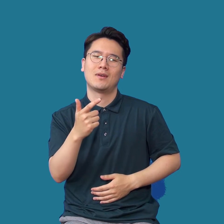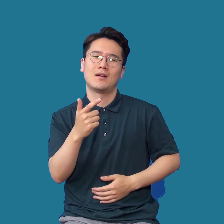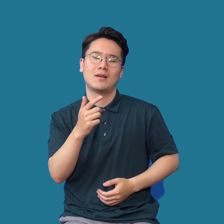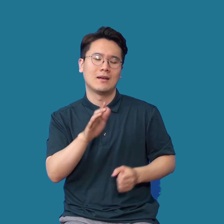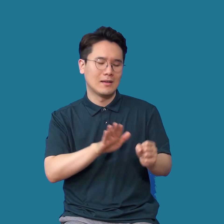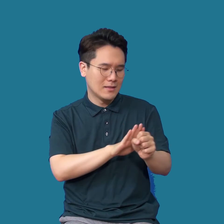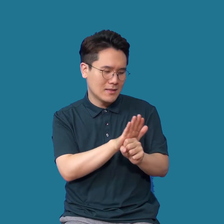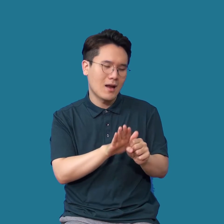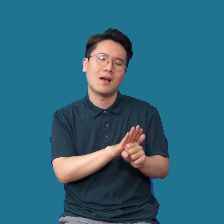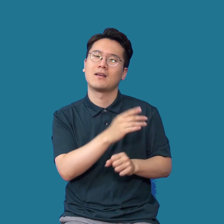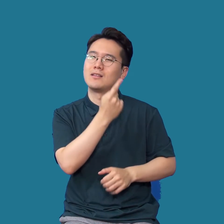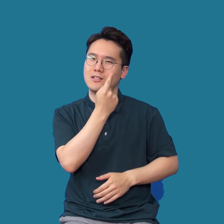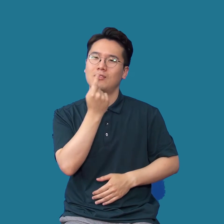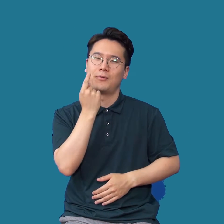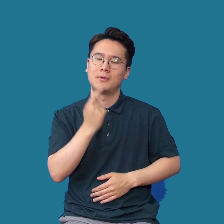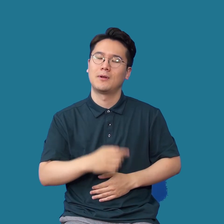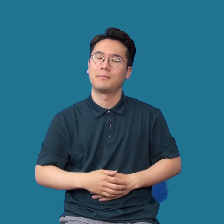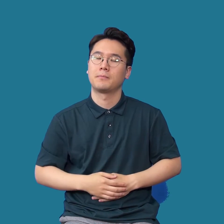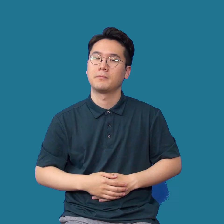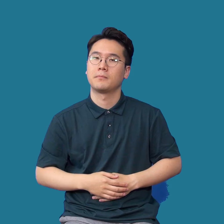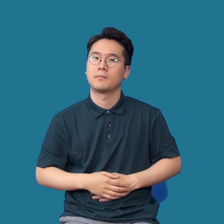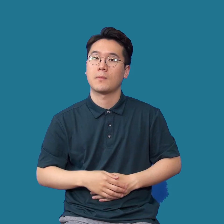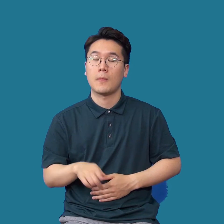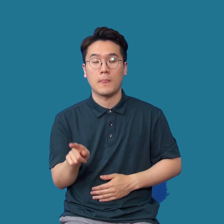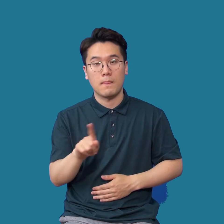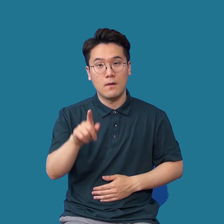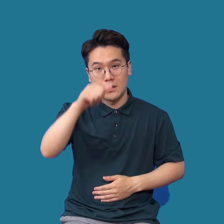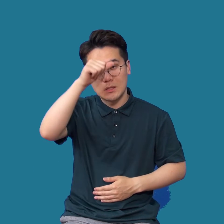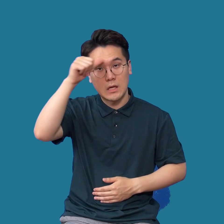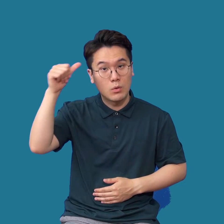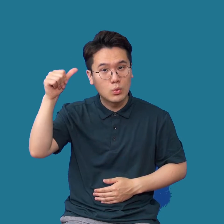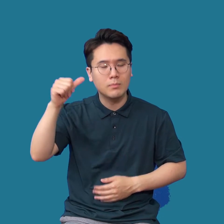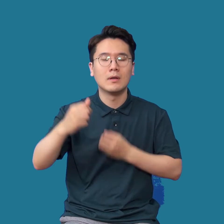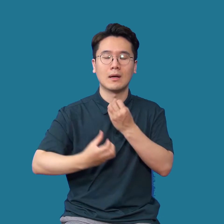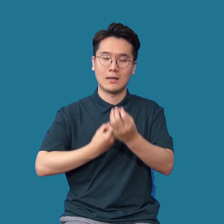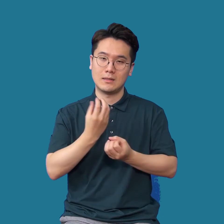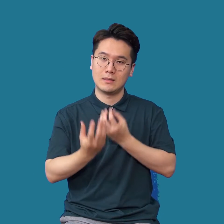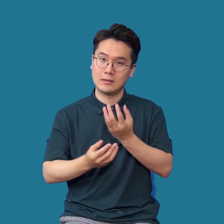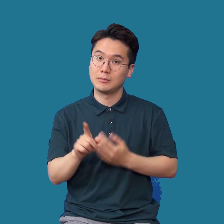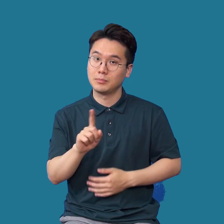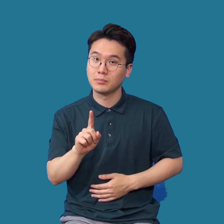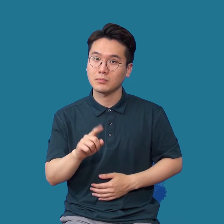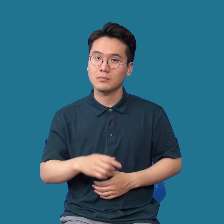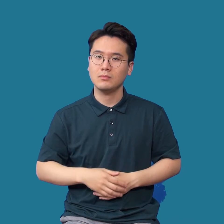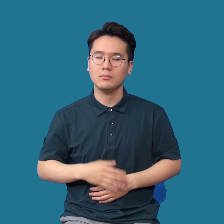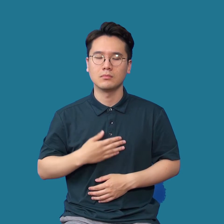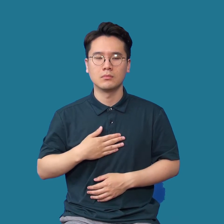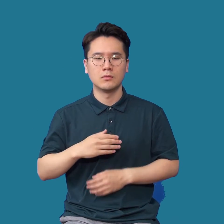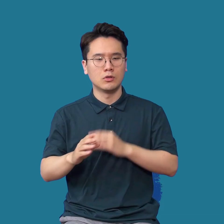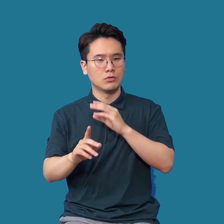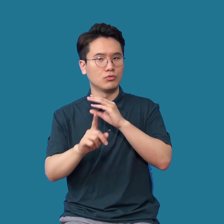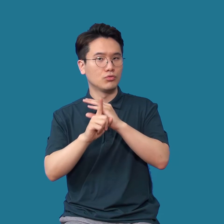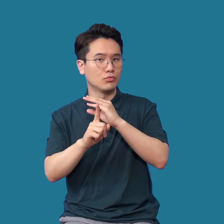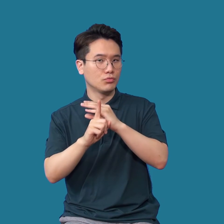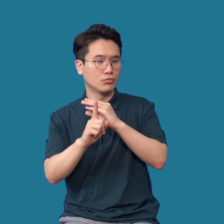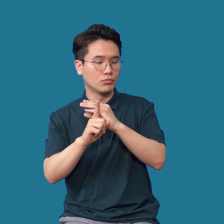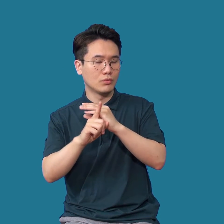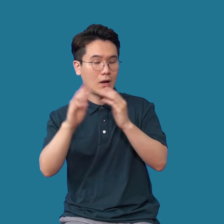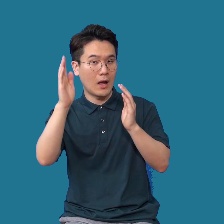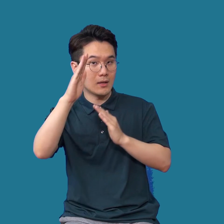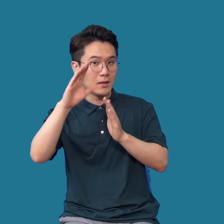어떤 장로님이 이런 간증을 했습니다. 자기가 중학교 1학년 때 아버지 사업이